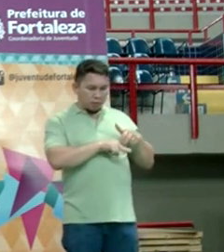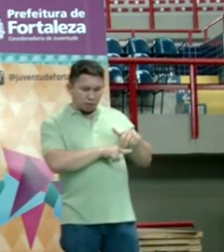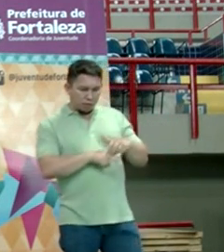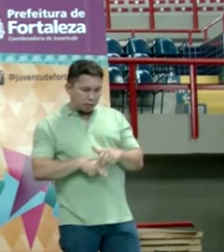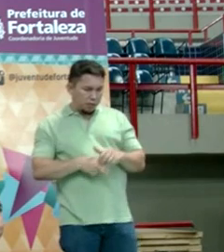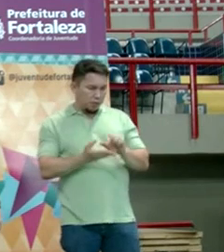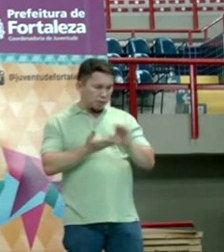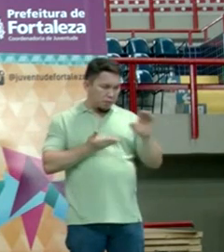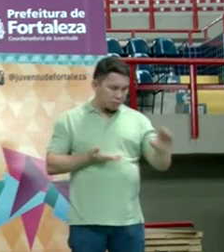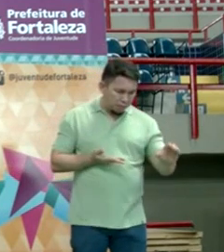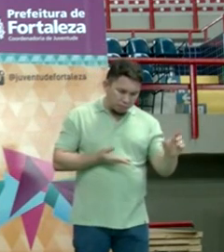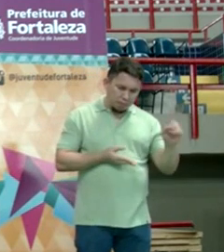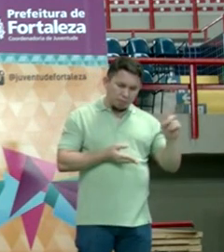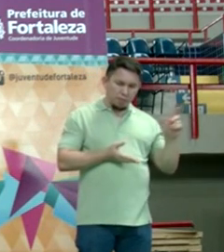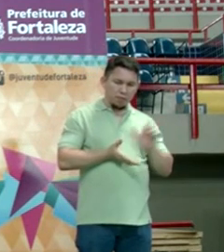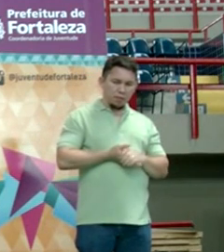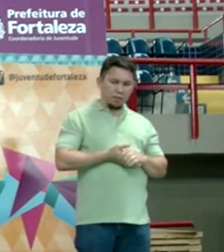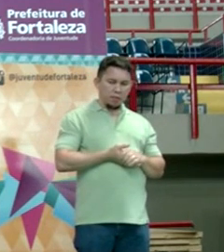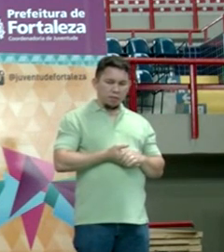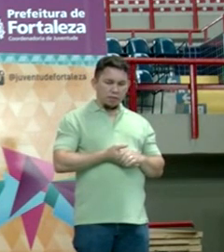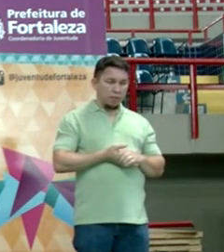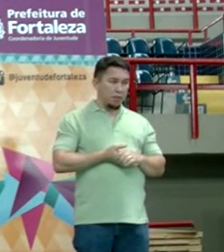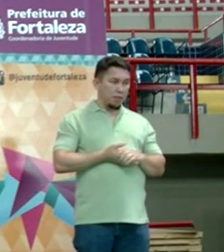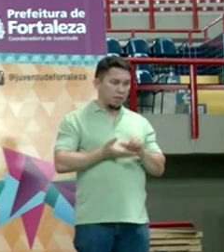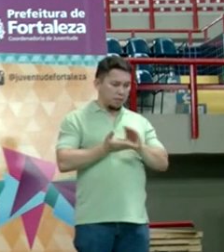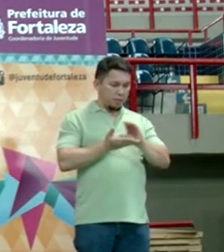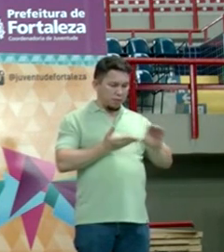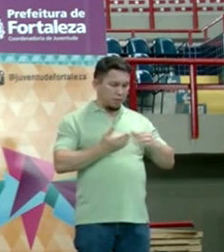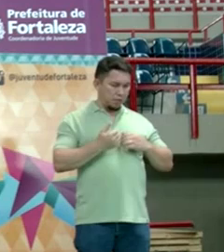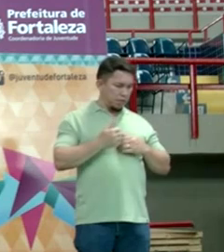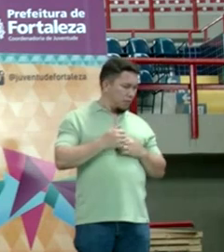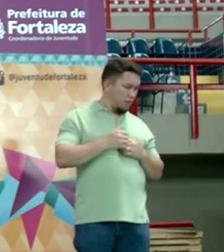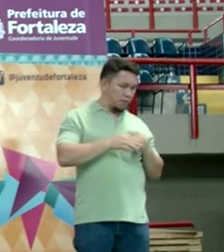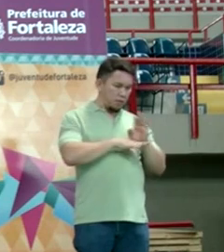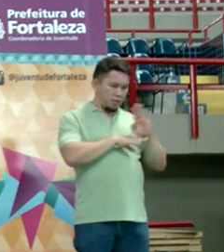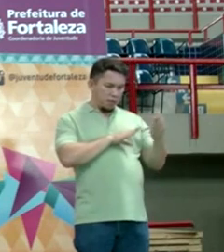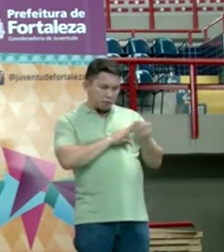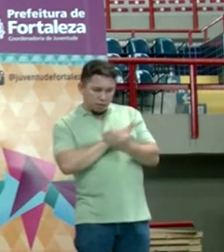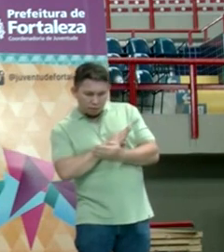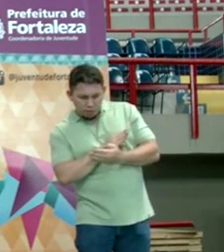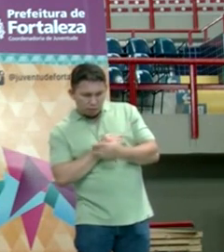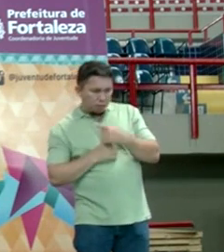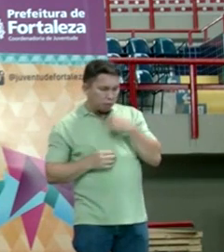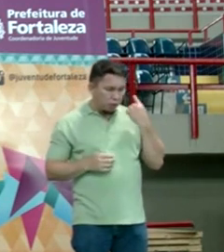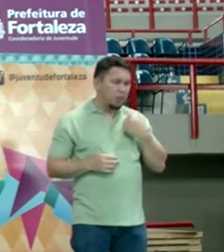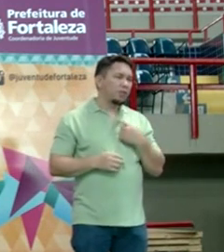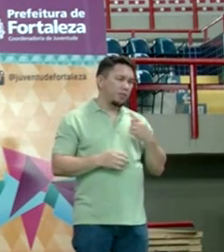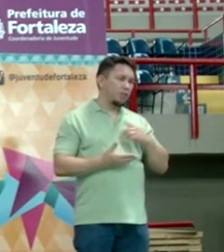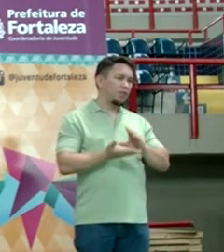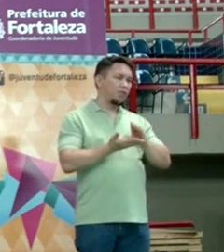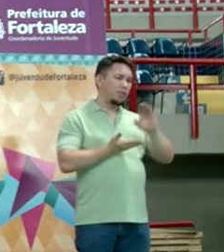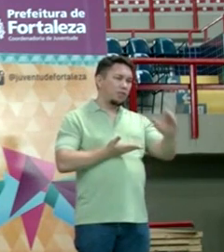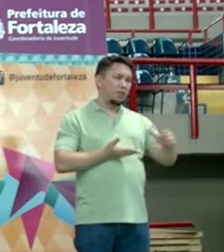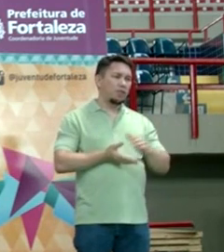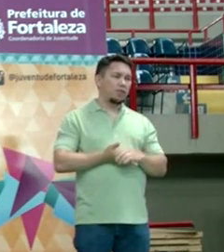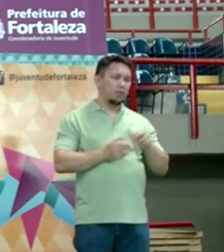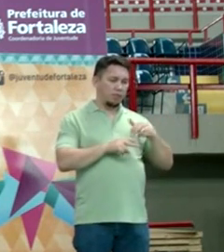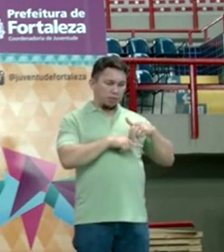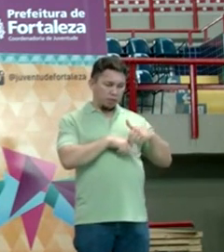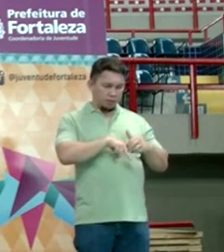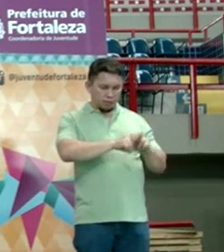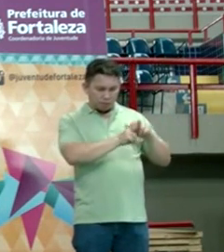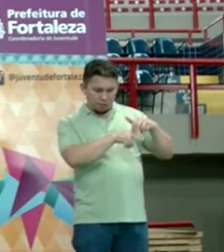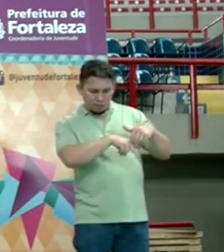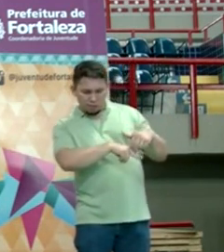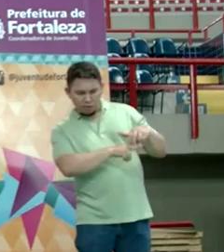Bull patrocina? Não. Se o cara estiver surfando, melado de sangue no meio dos tubarão branco, aí a Red Bull patrocina. Ela vai chamar Surfing the